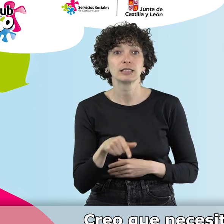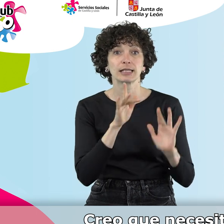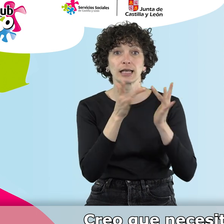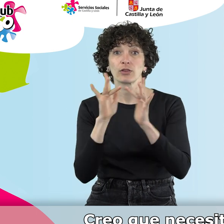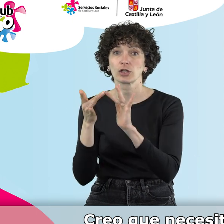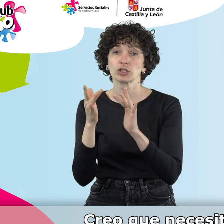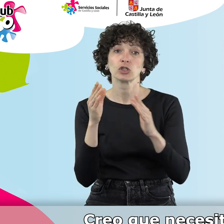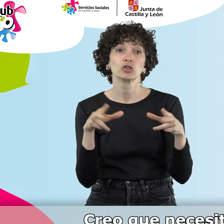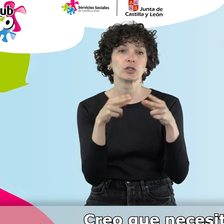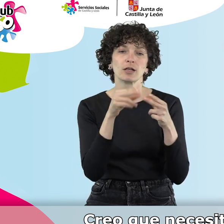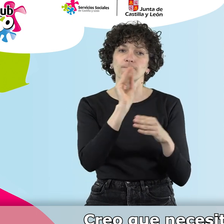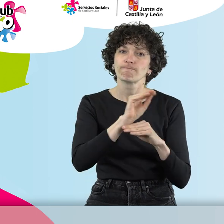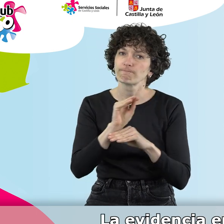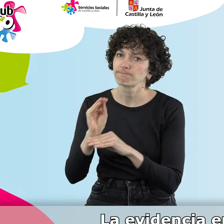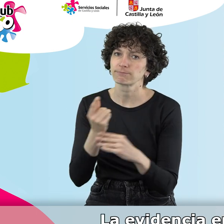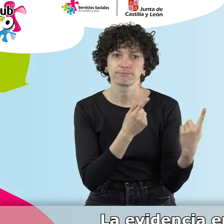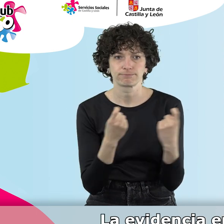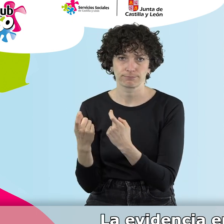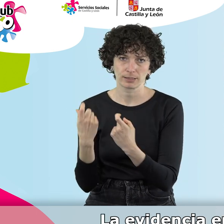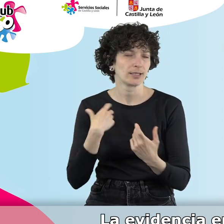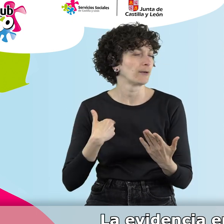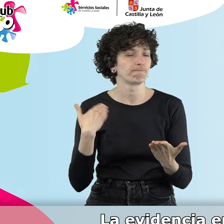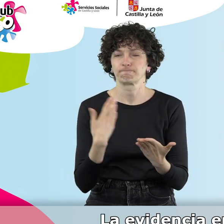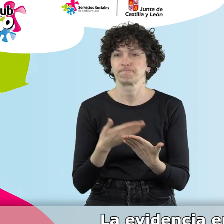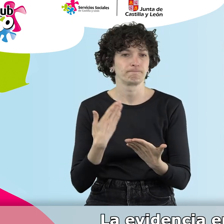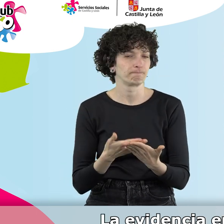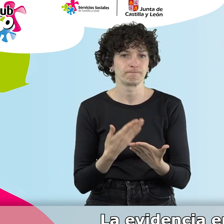cultivar nuestras relaciones sociales. Hay la evidencia